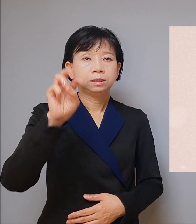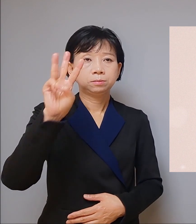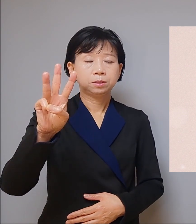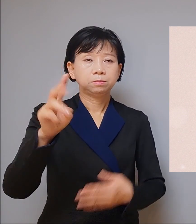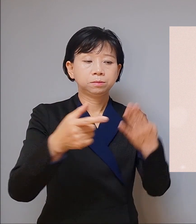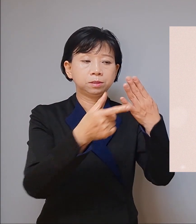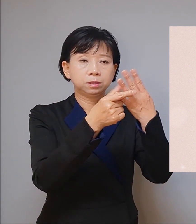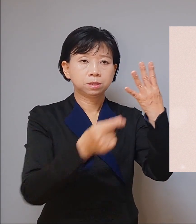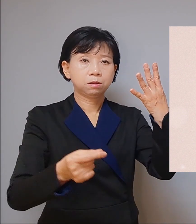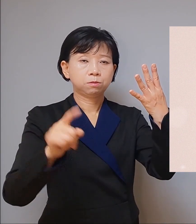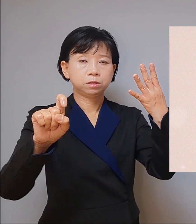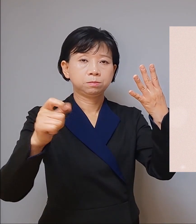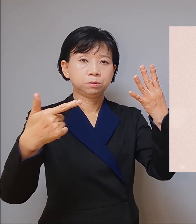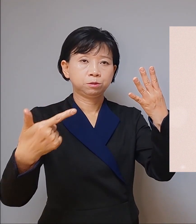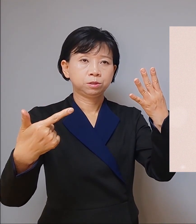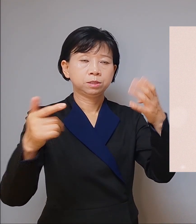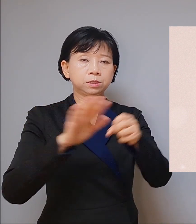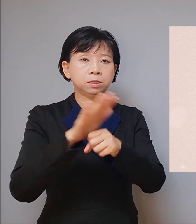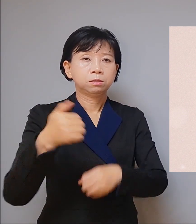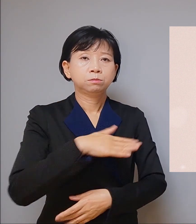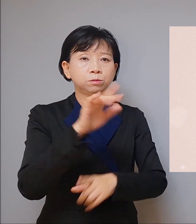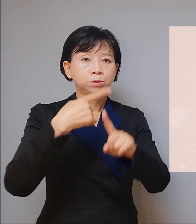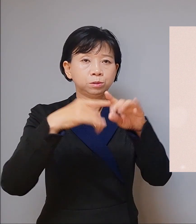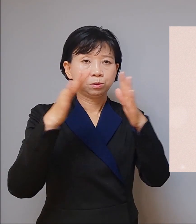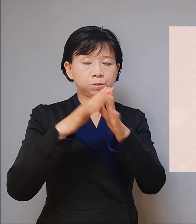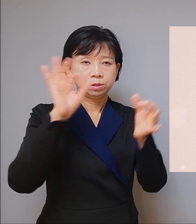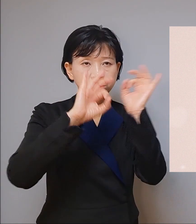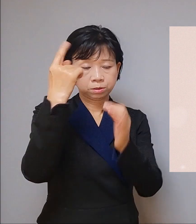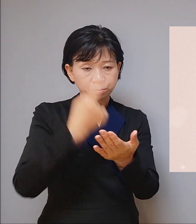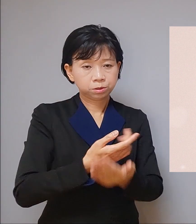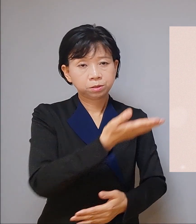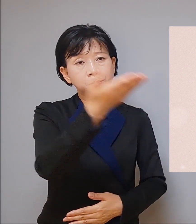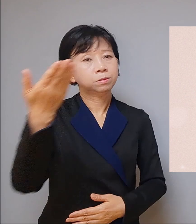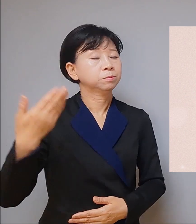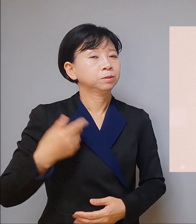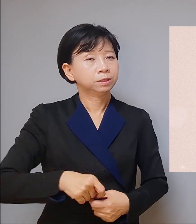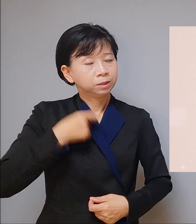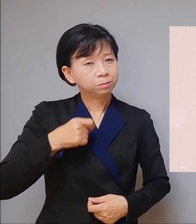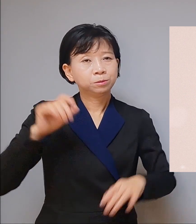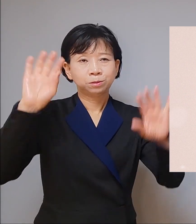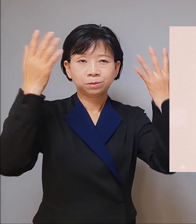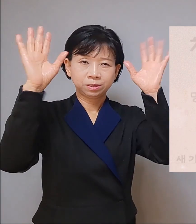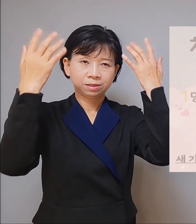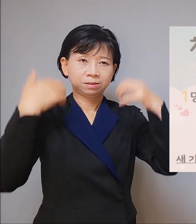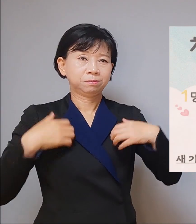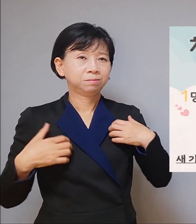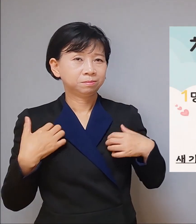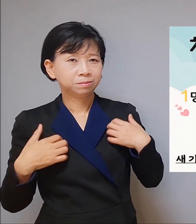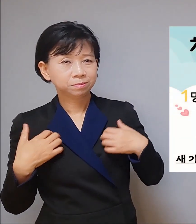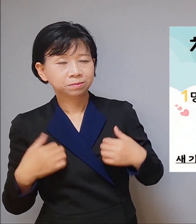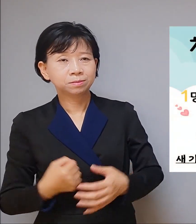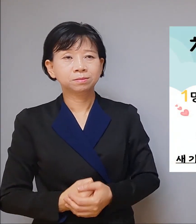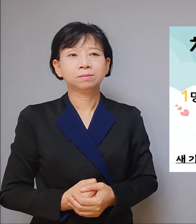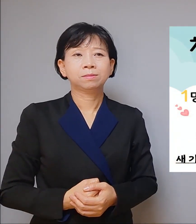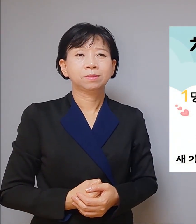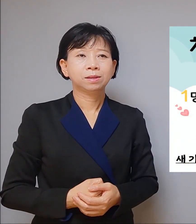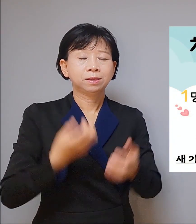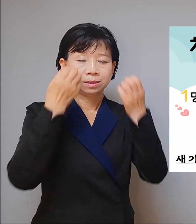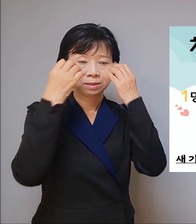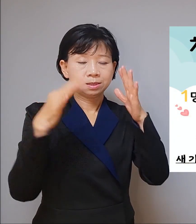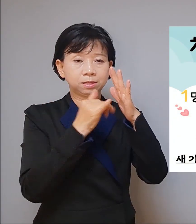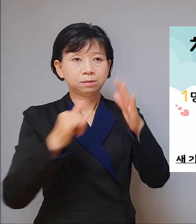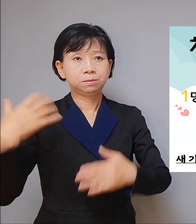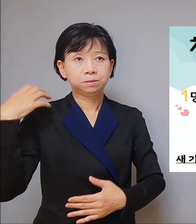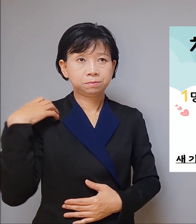2023년 4월 16일 사랑하는 우리 교회를 찾아주신 새가족 및 방문자 여러분을 진심으로 환영합니다. 우리